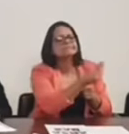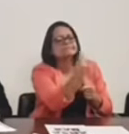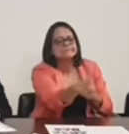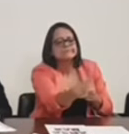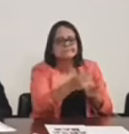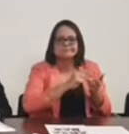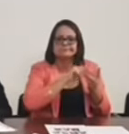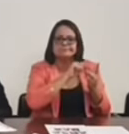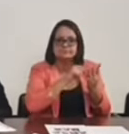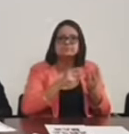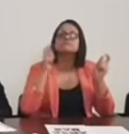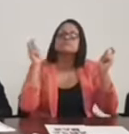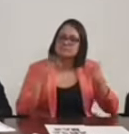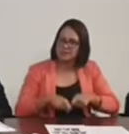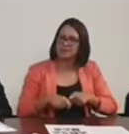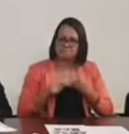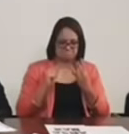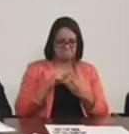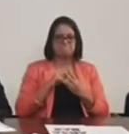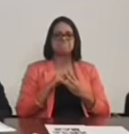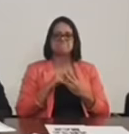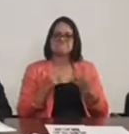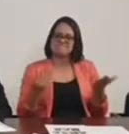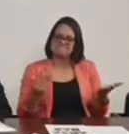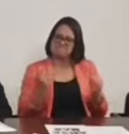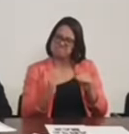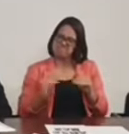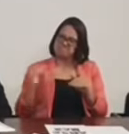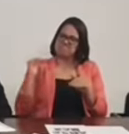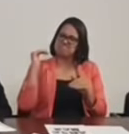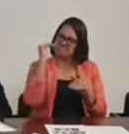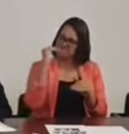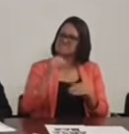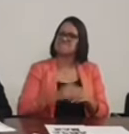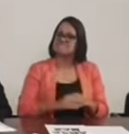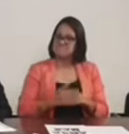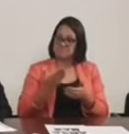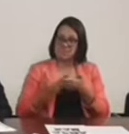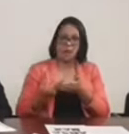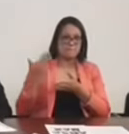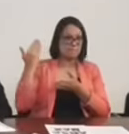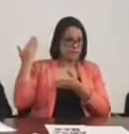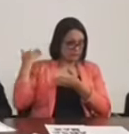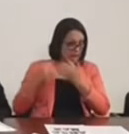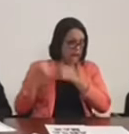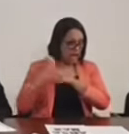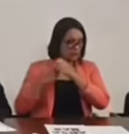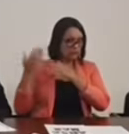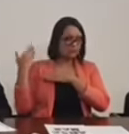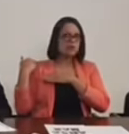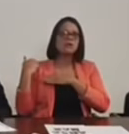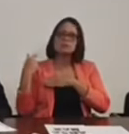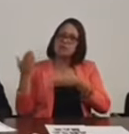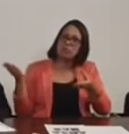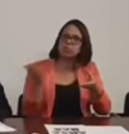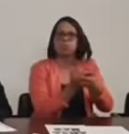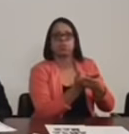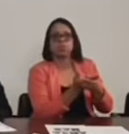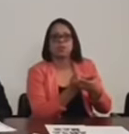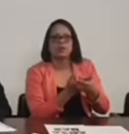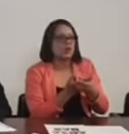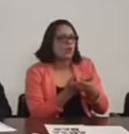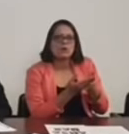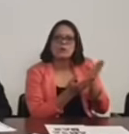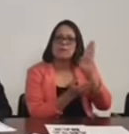aquela finalidade. É um novo patamar. Há alguns anos atrás, presidente, eu tive que entrar com uma ação contra o Banco